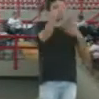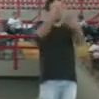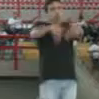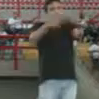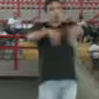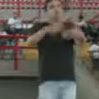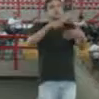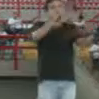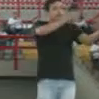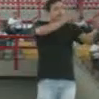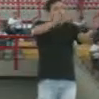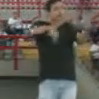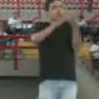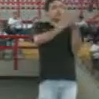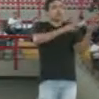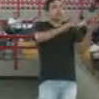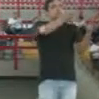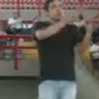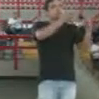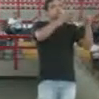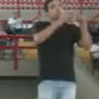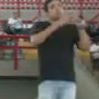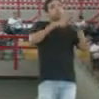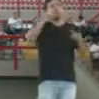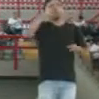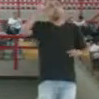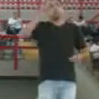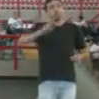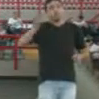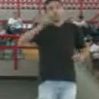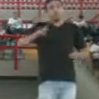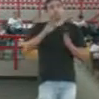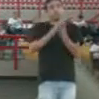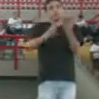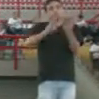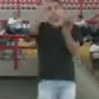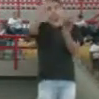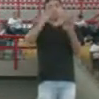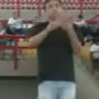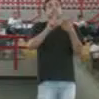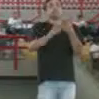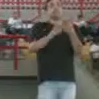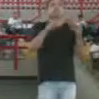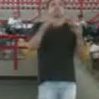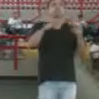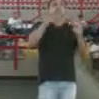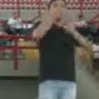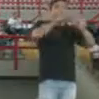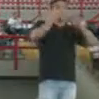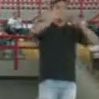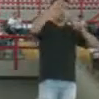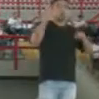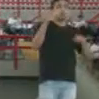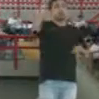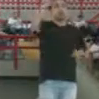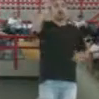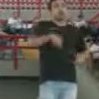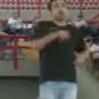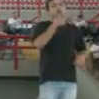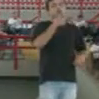os principais autores, eles usam a Bíblia. Um dos livros mais importantes do Machado de Assis se chama Esaú